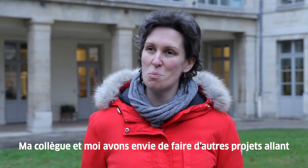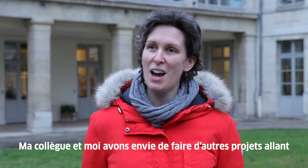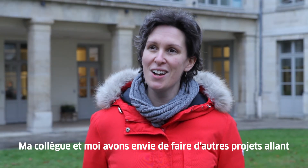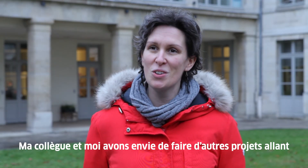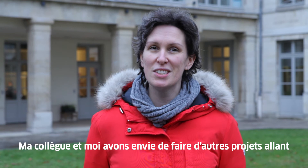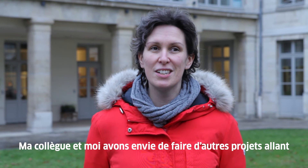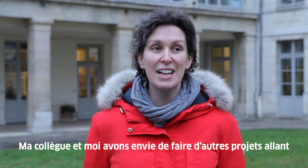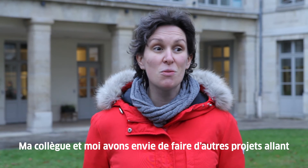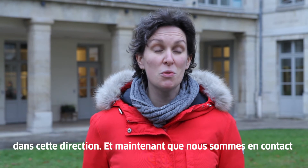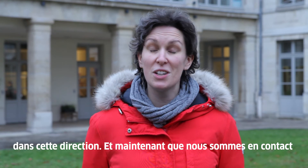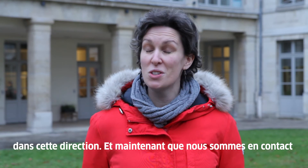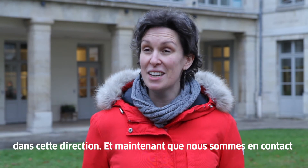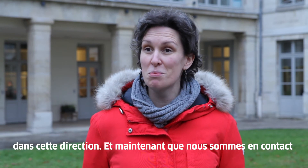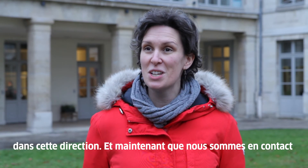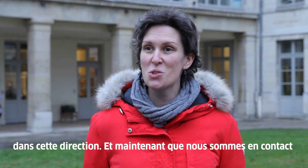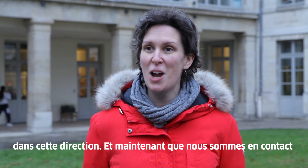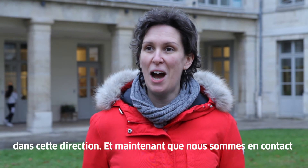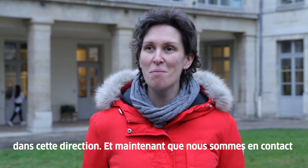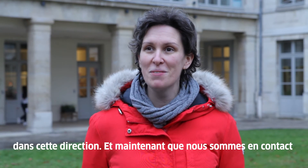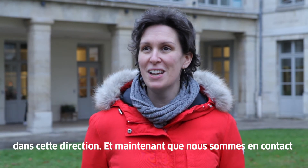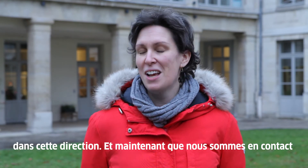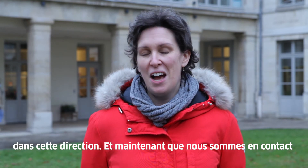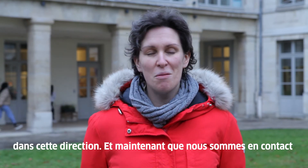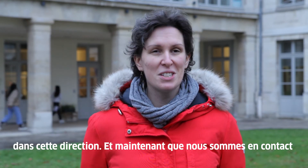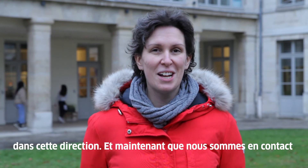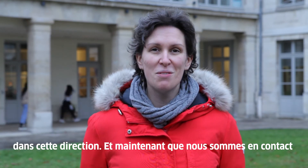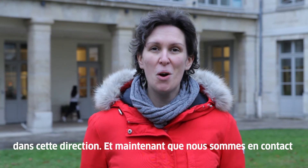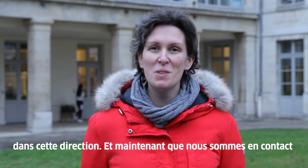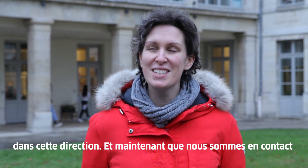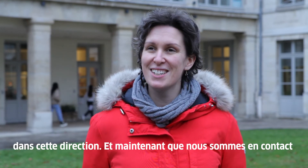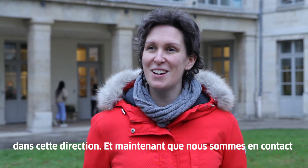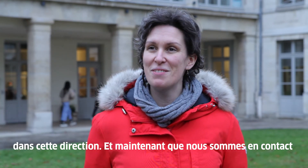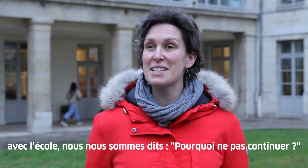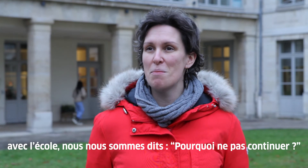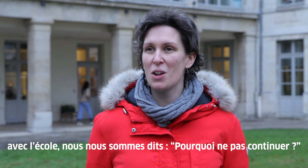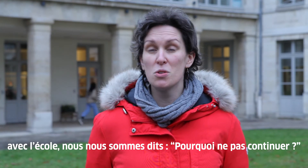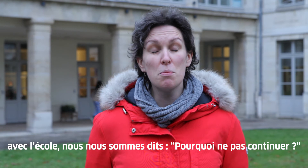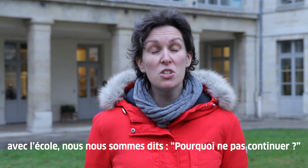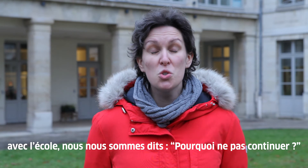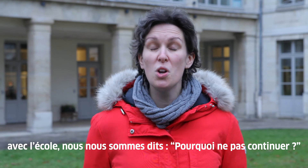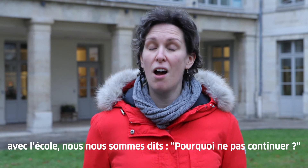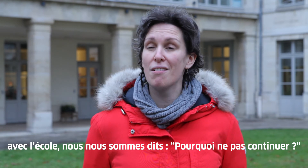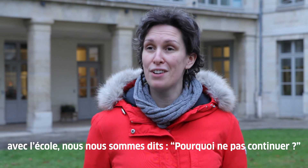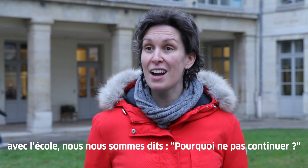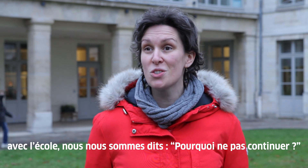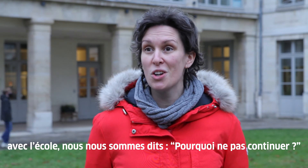machen. Und jetzt, wo wir den Kontakt mit der Schule haben, haben wir gesagt, warum nicht weitermachen. Und selbst die Schüler fragen schon,